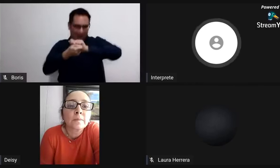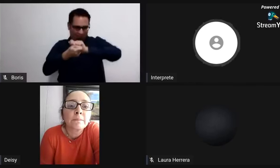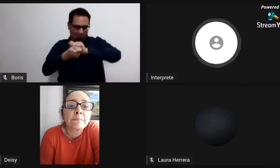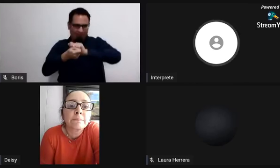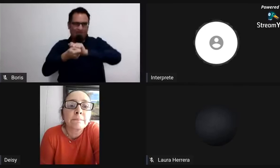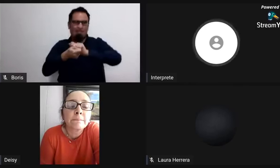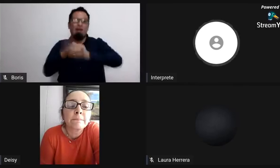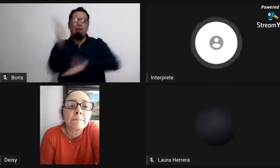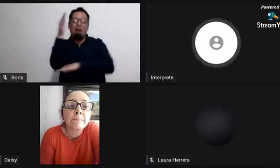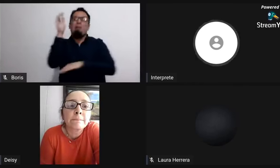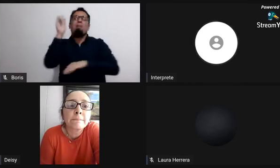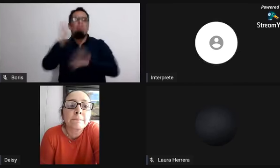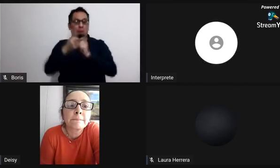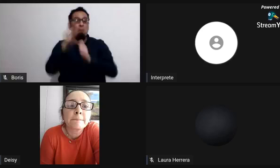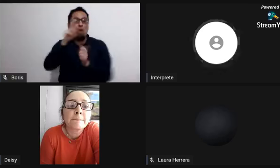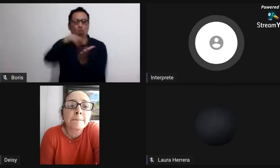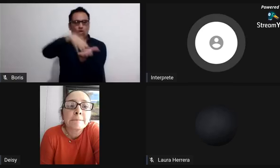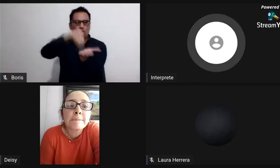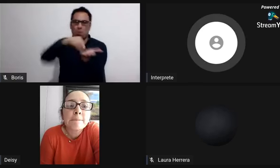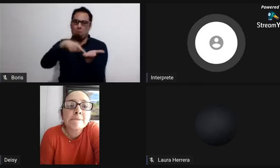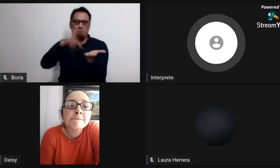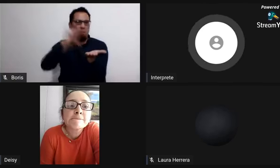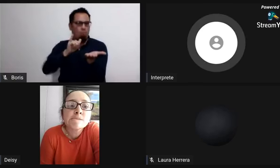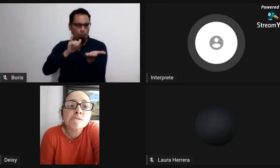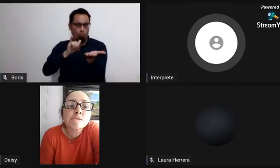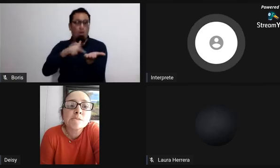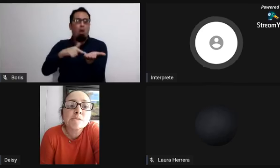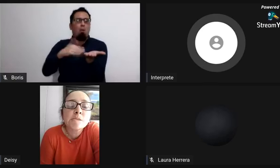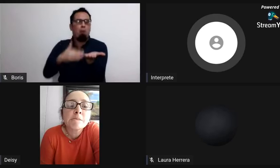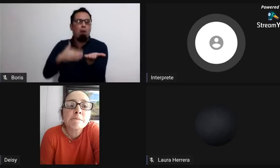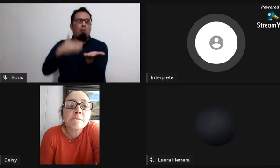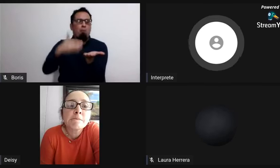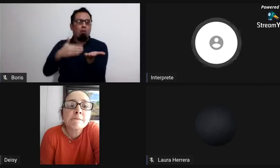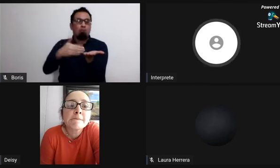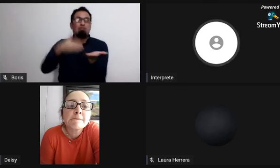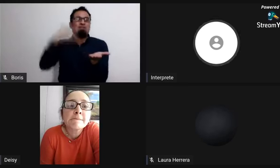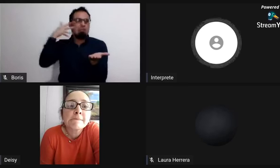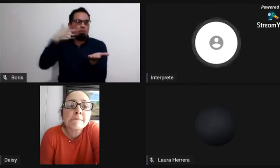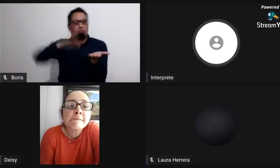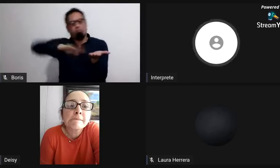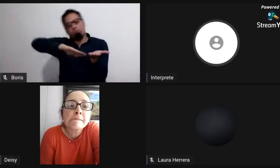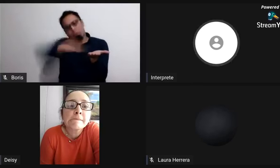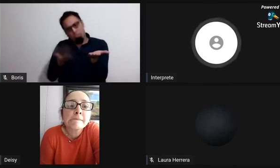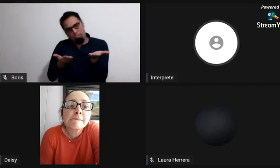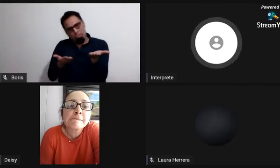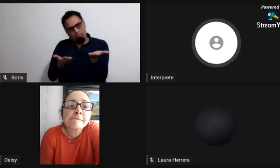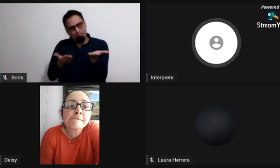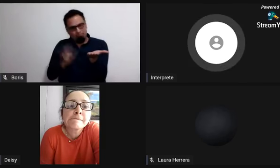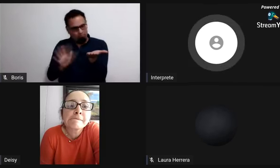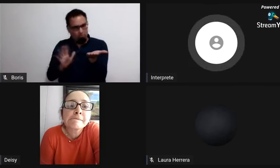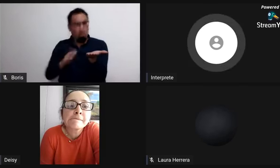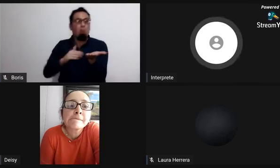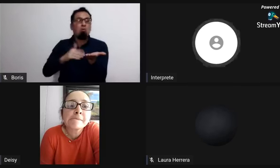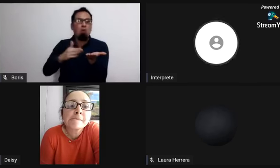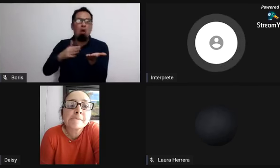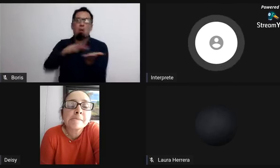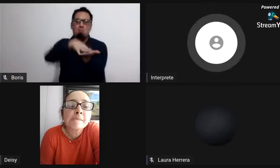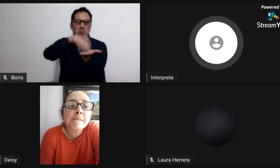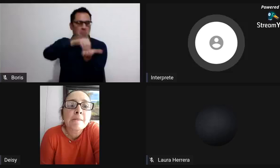gobierno centralista. Allí empieza a surgir el cambio, todo eso que yo mencionaba anteriormente con los colores de la bandera. Posteriormente